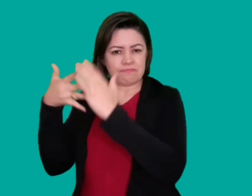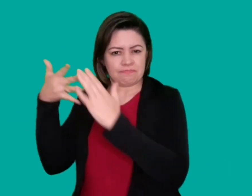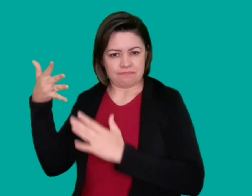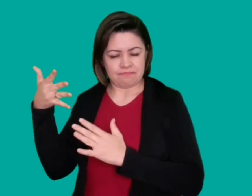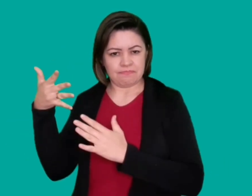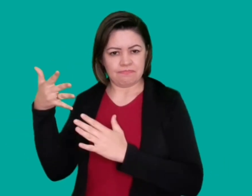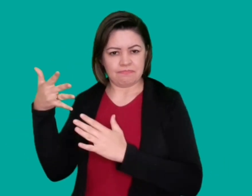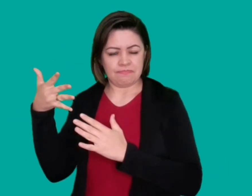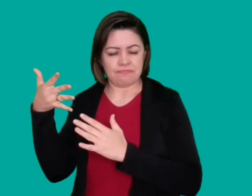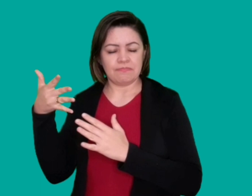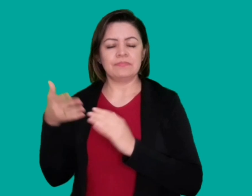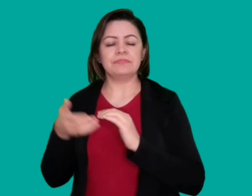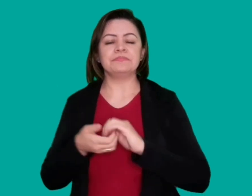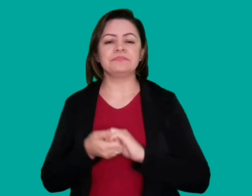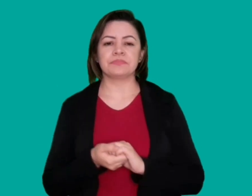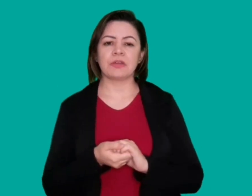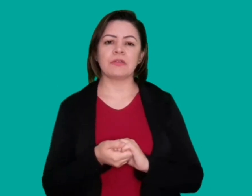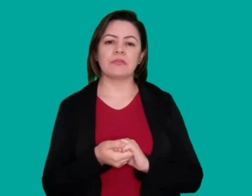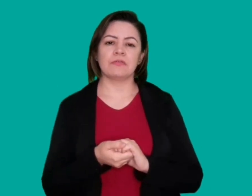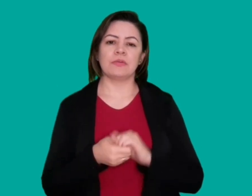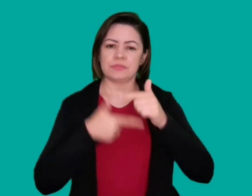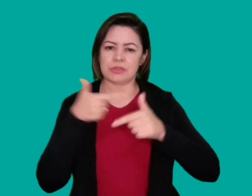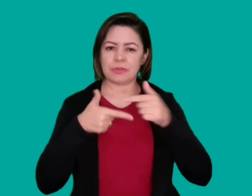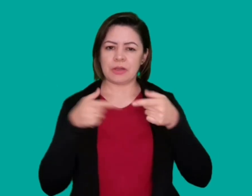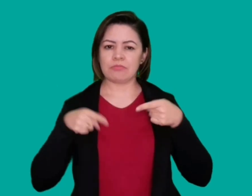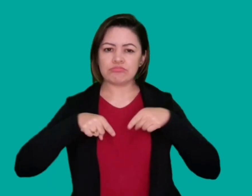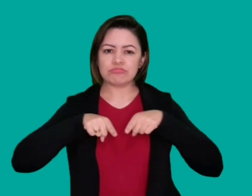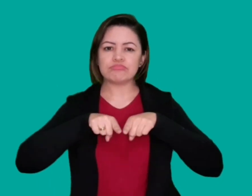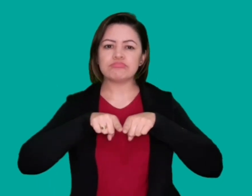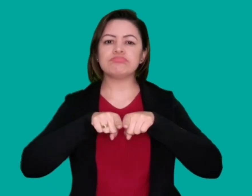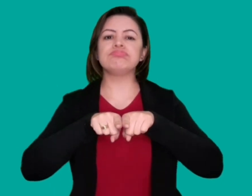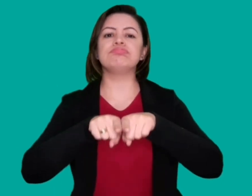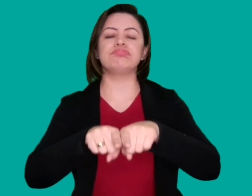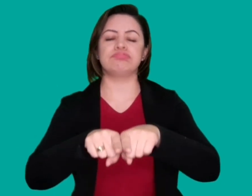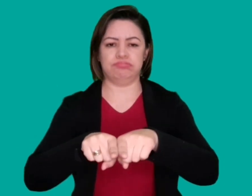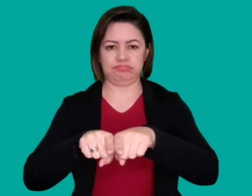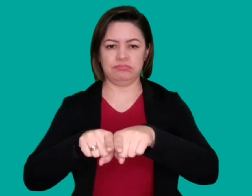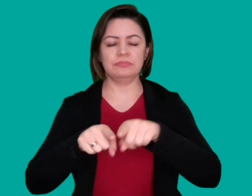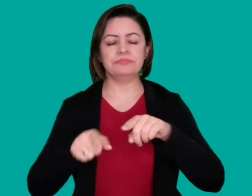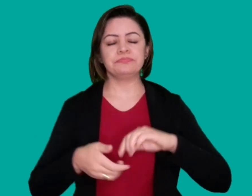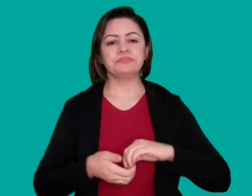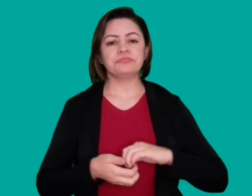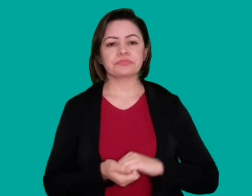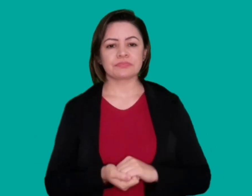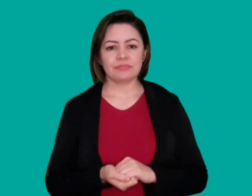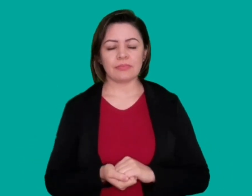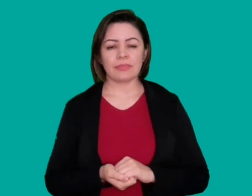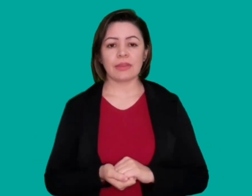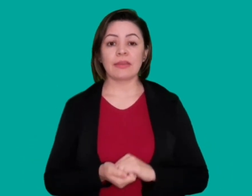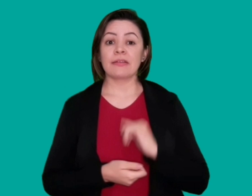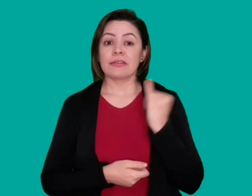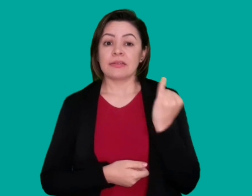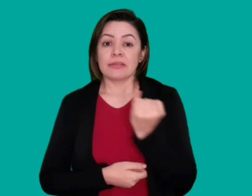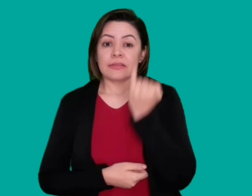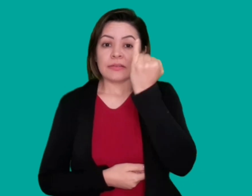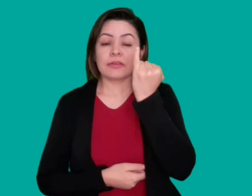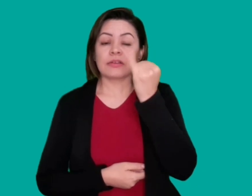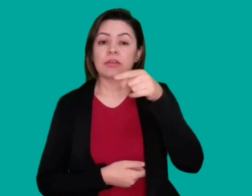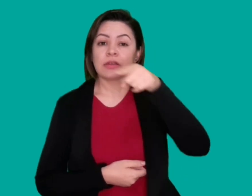prática de libras é nós é trabalharemos esses dois vieses ao mesmo